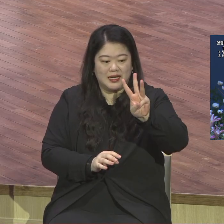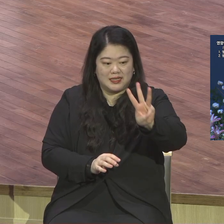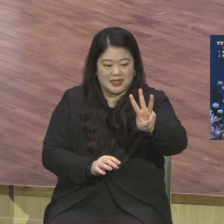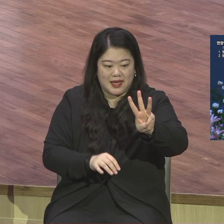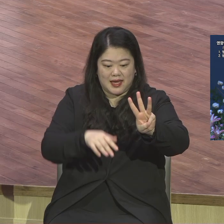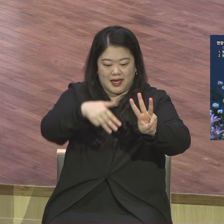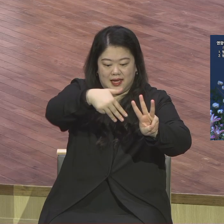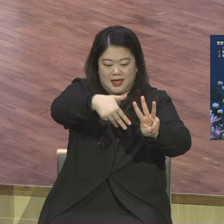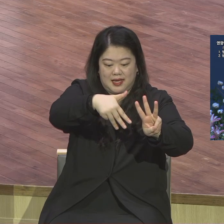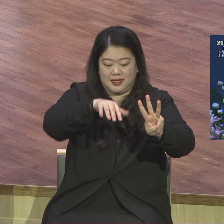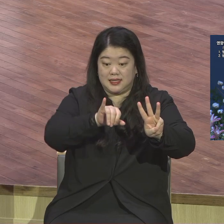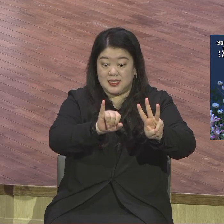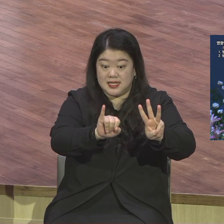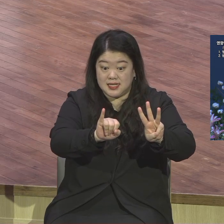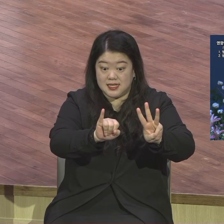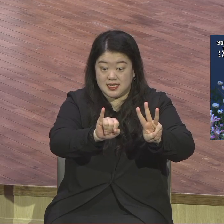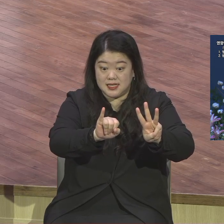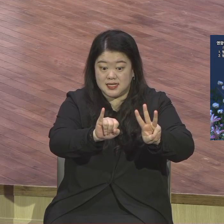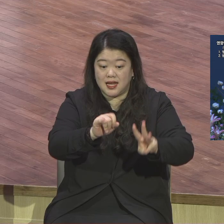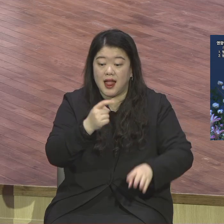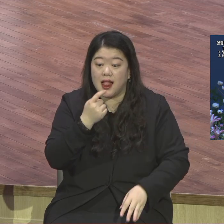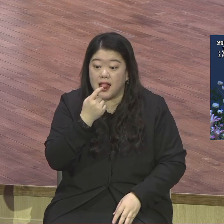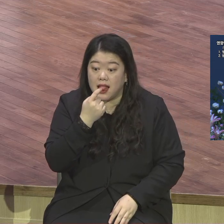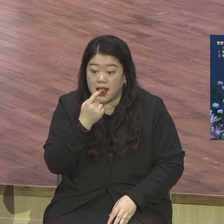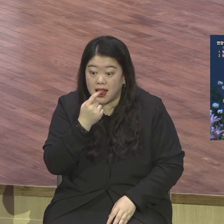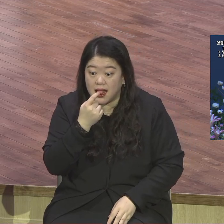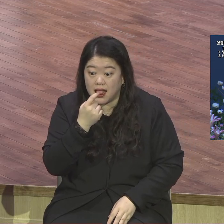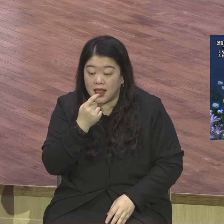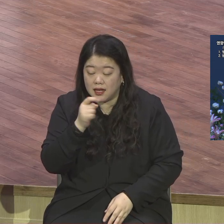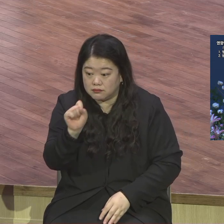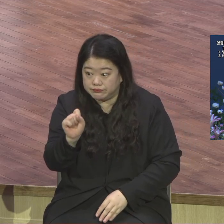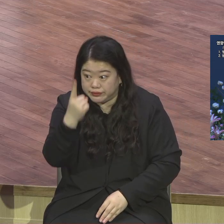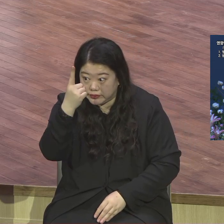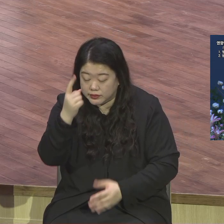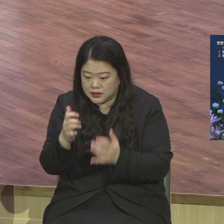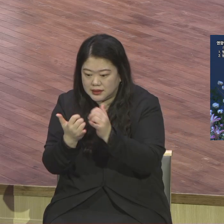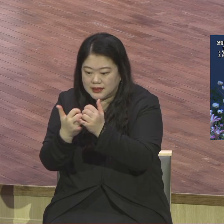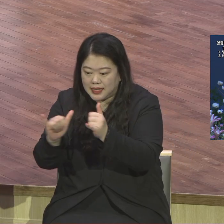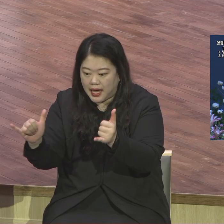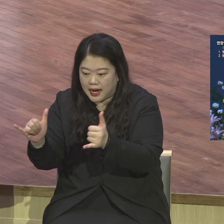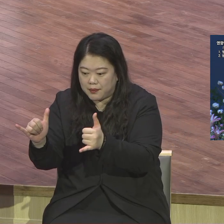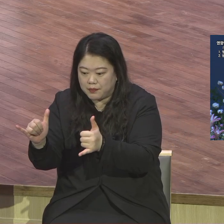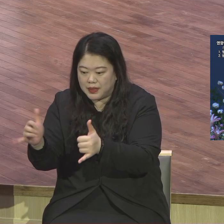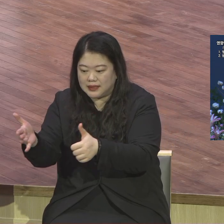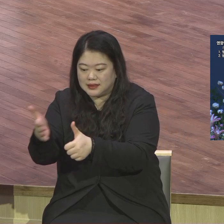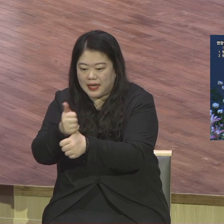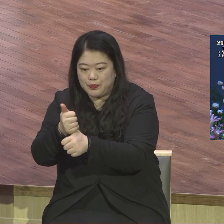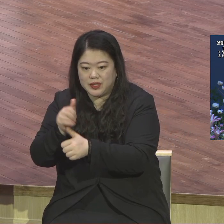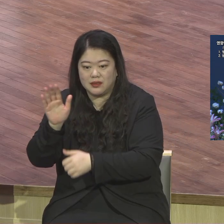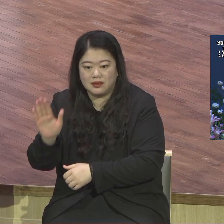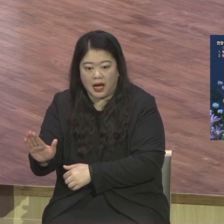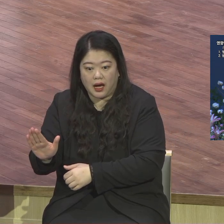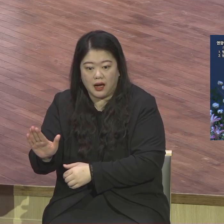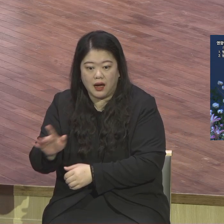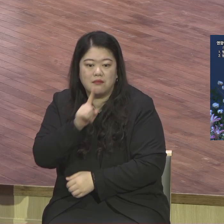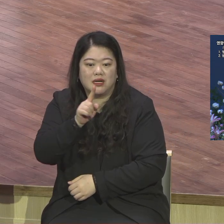혀를 어떻게 사용하느냐에 따라서 생명을 살릴 수가 있고 죽일 수도 있어요.